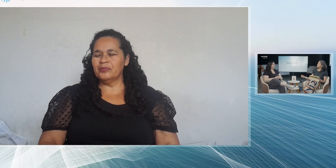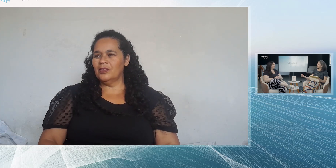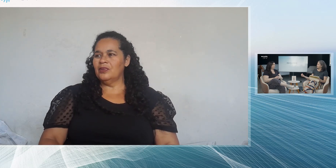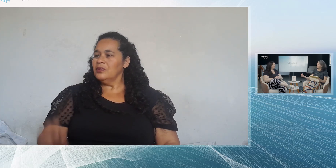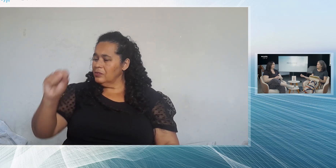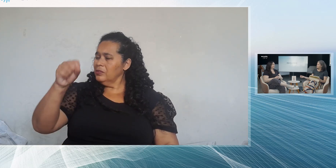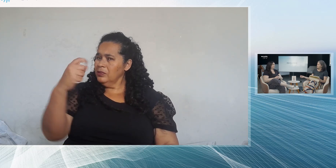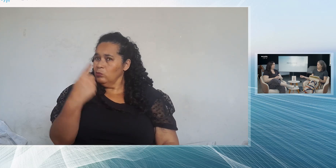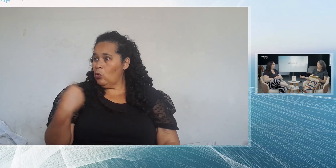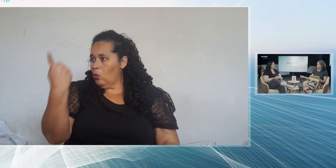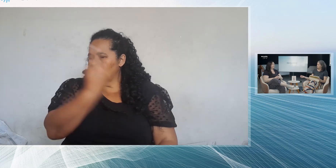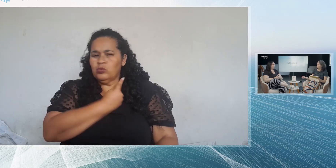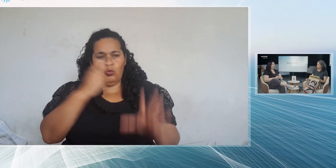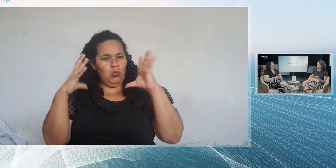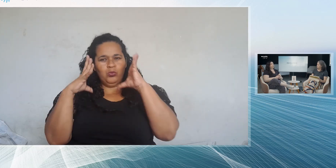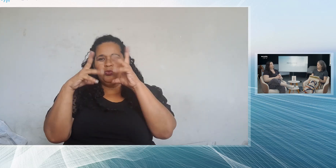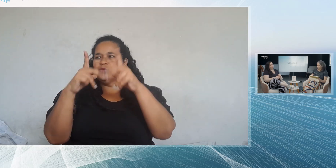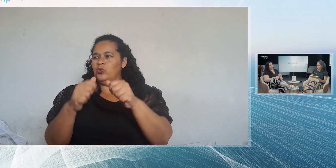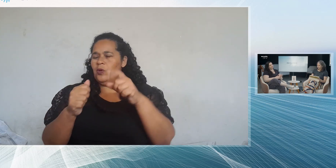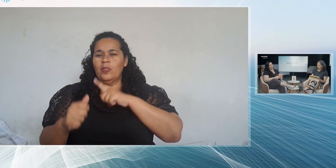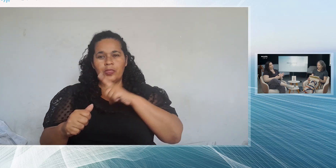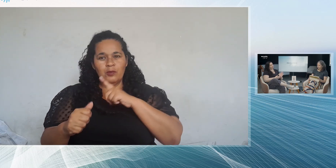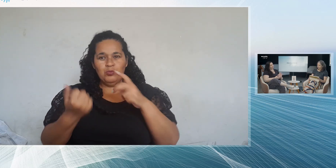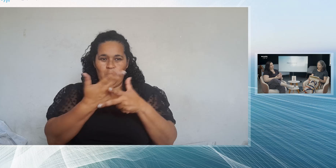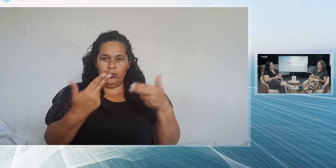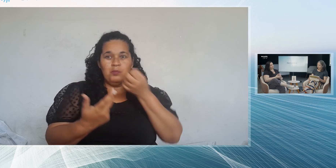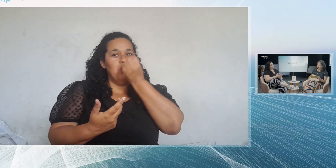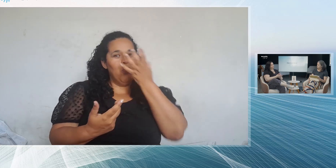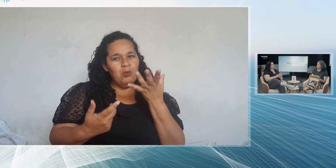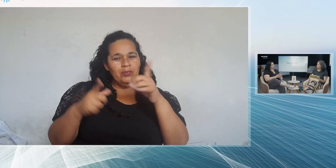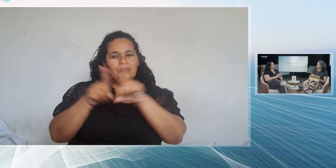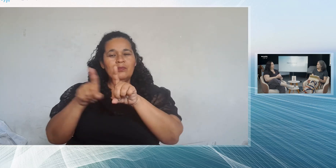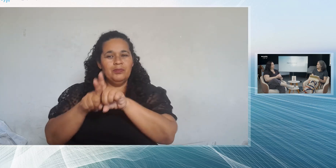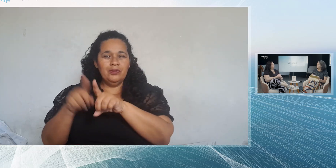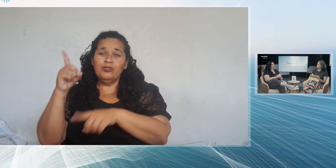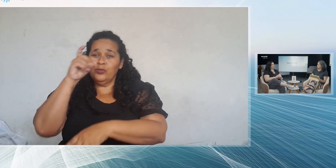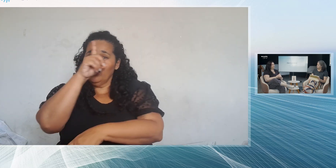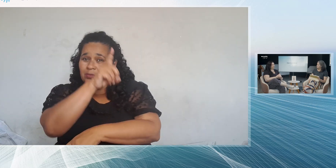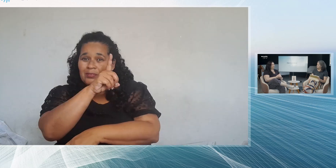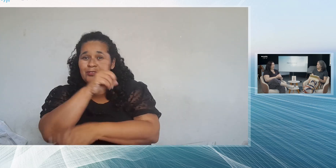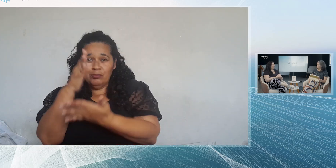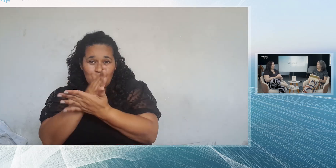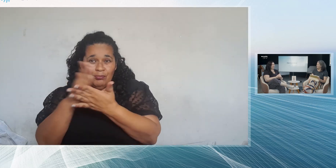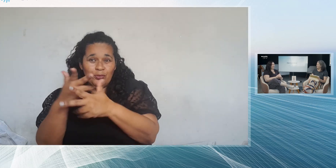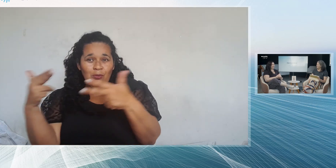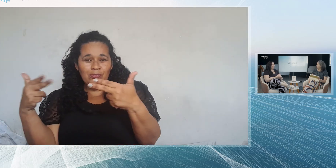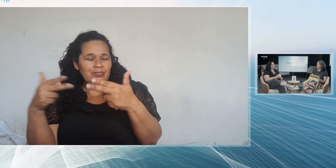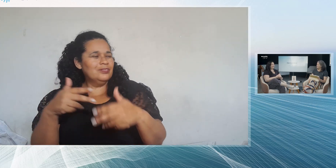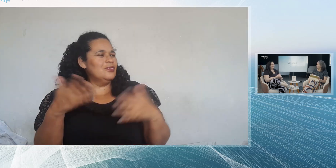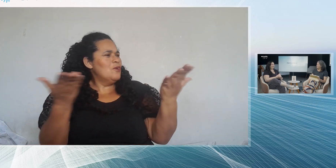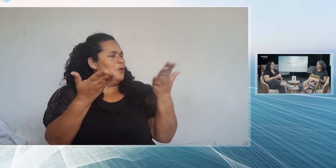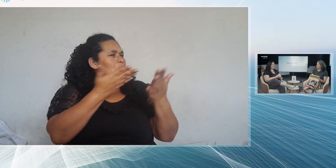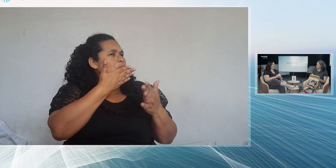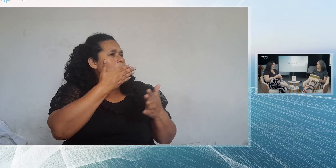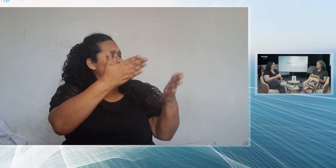avaliação neuropsicológica? Normalmente se procura avaliação neuropsicológica quando de fato você já tem uma suspeita, vem